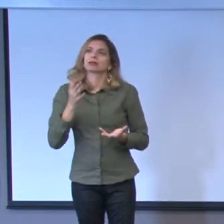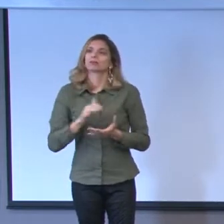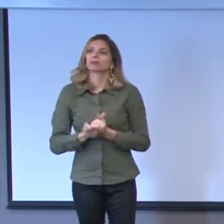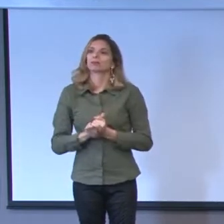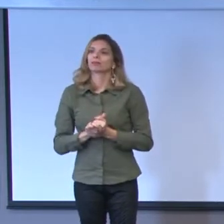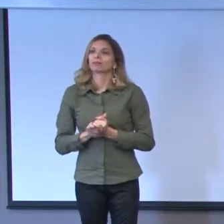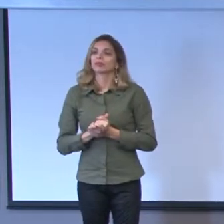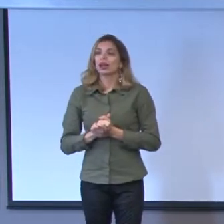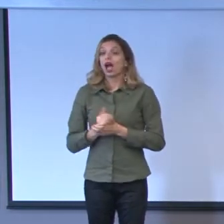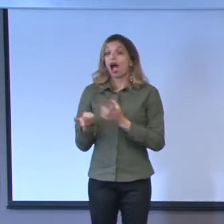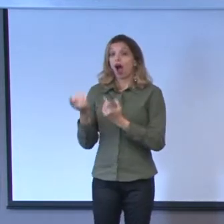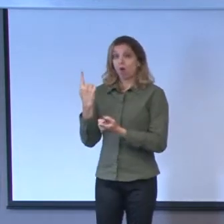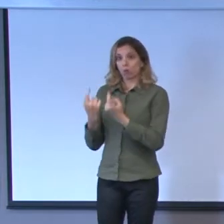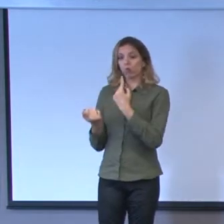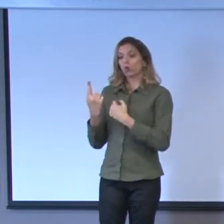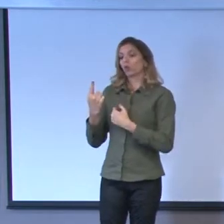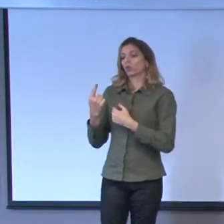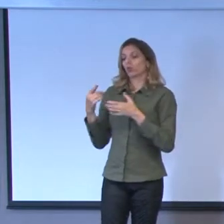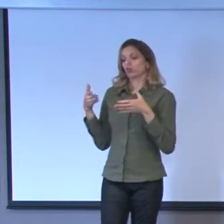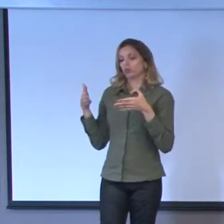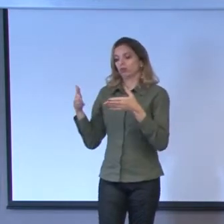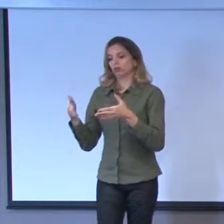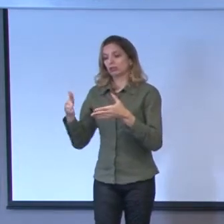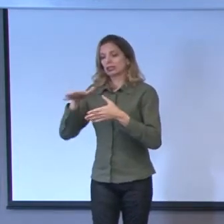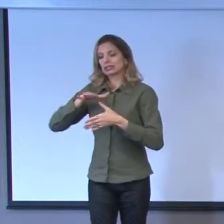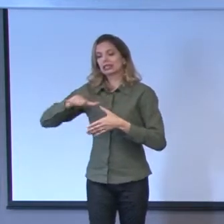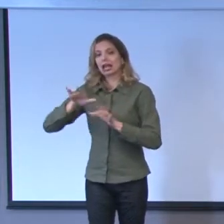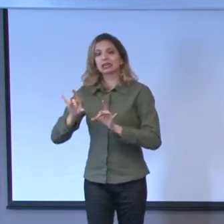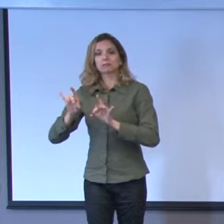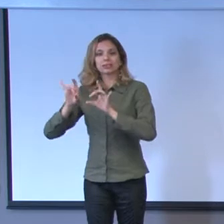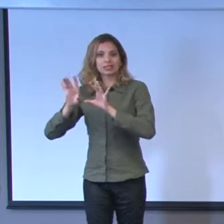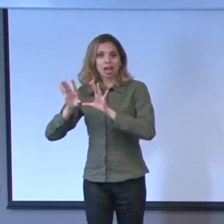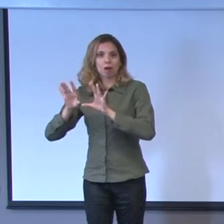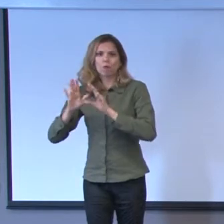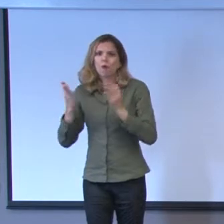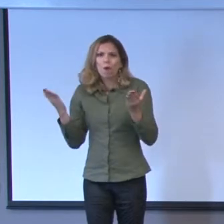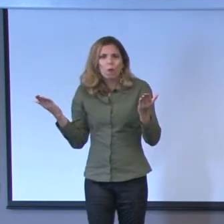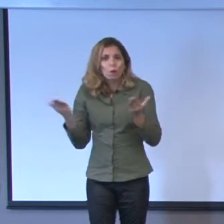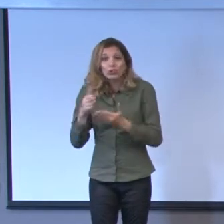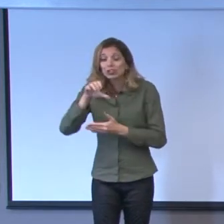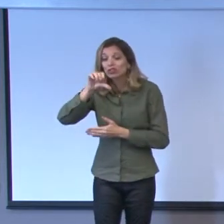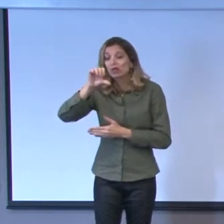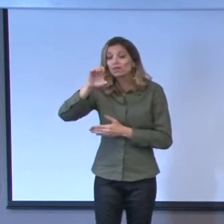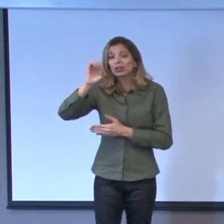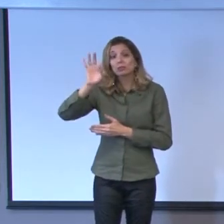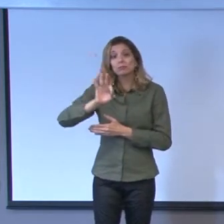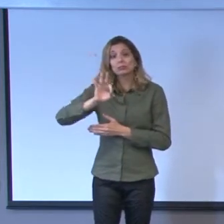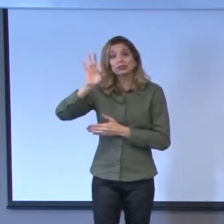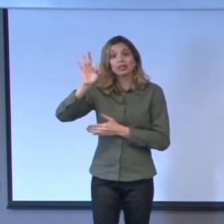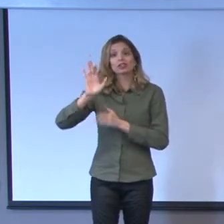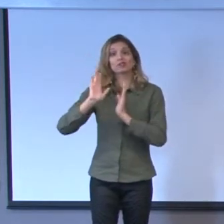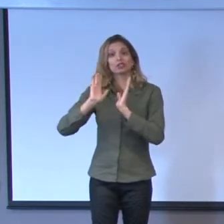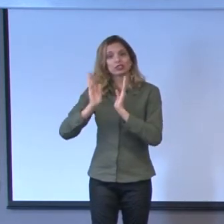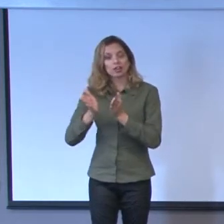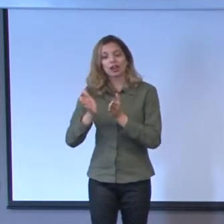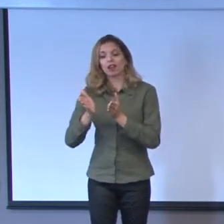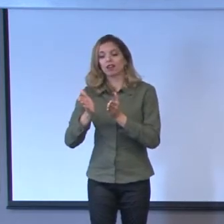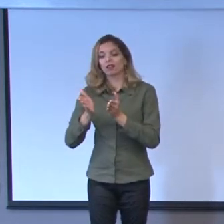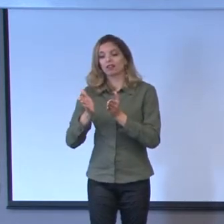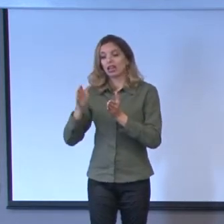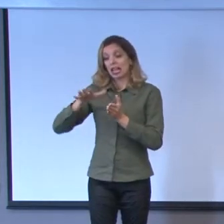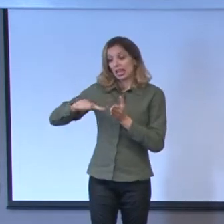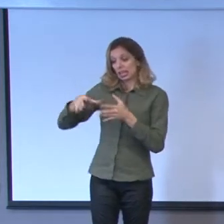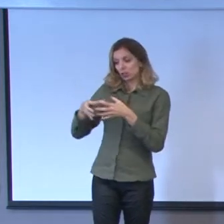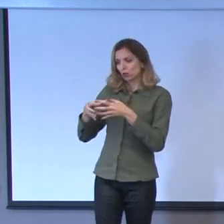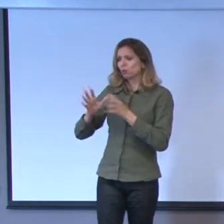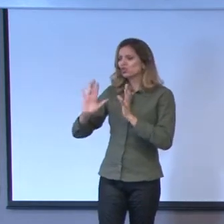ambientes segregados, né, classes ou escolas especiais, e hoje a gente tem 90%, né, desse